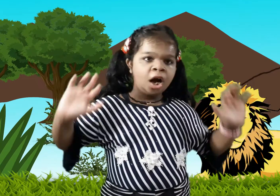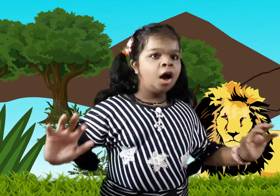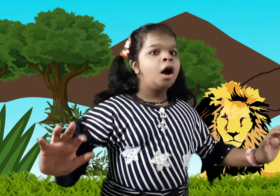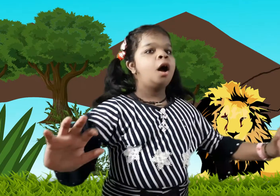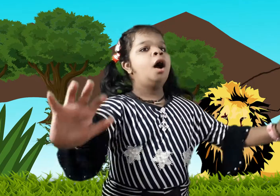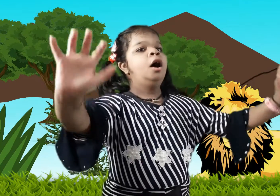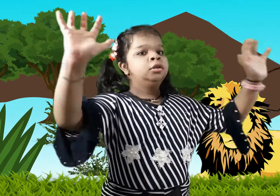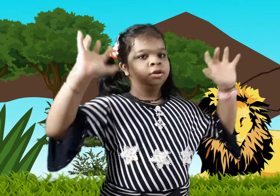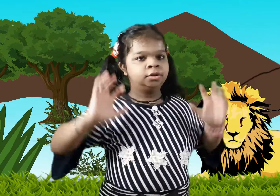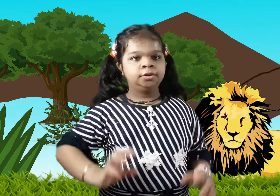और बोला,